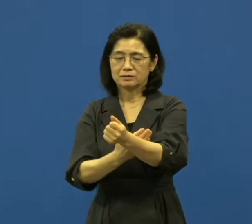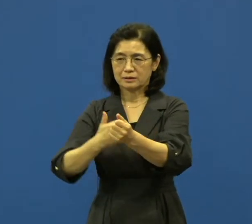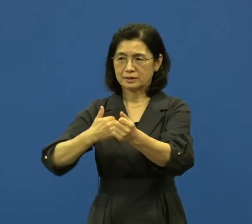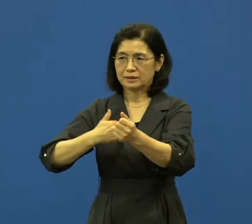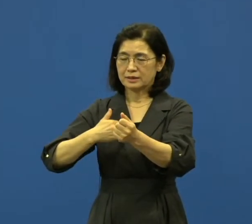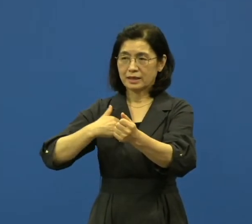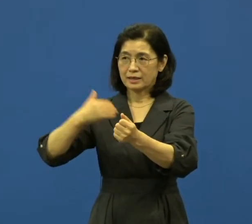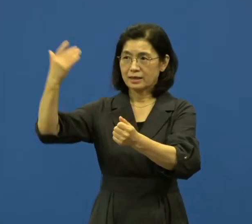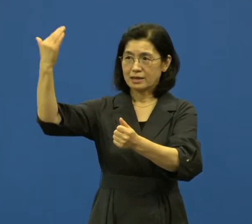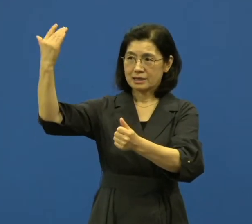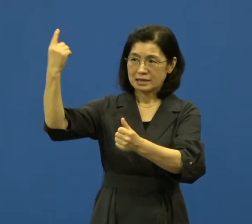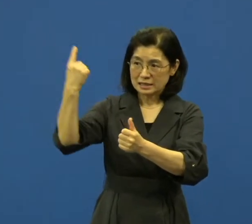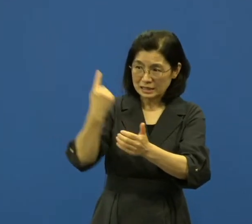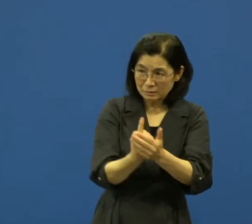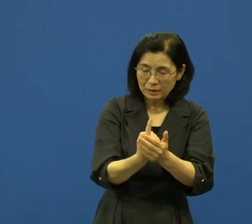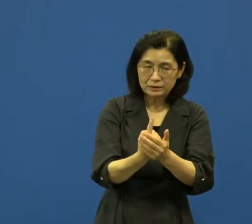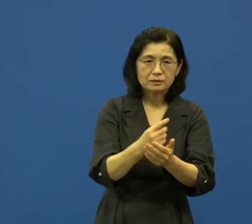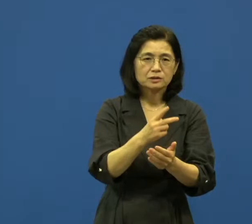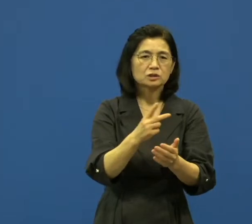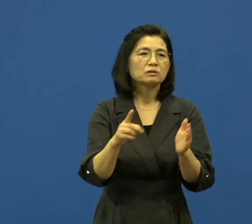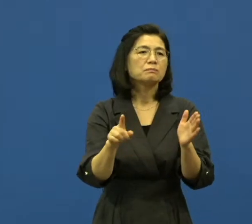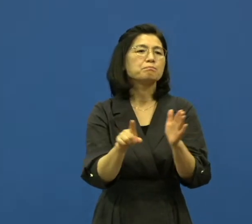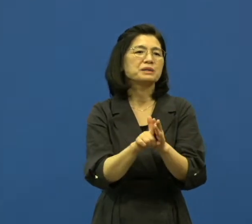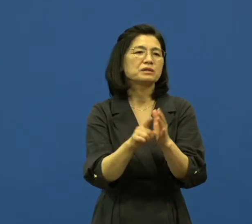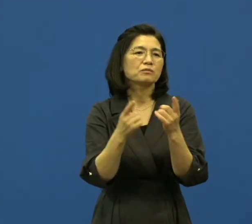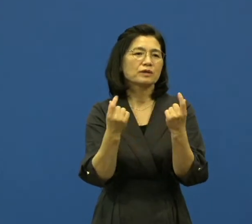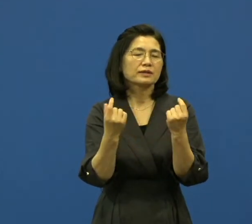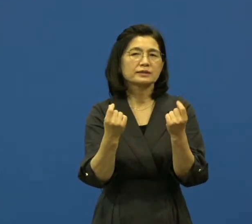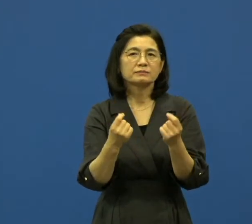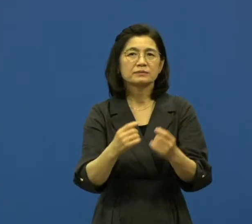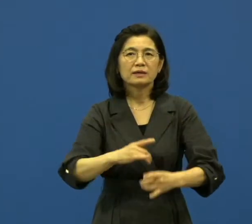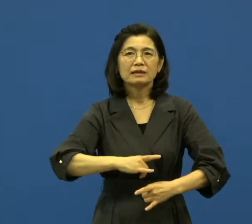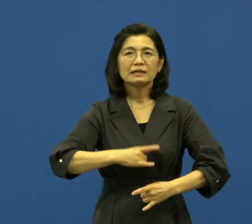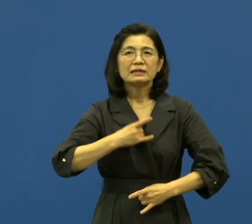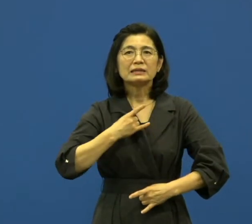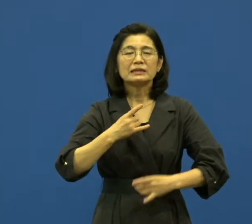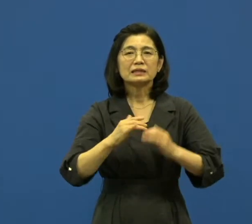여러분, 의인은 오직 믿음으로 말미암아 살아요.